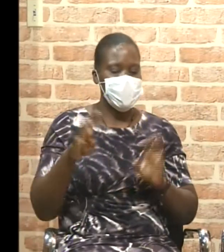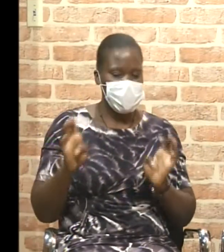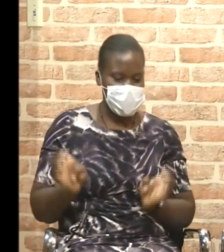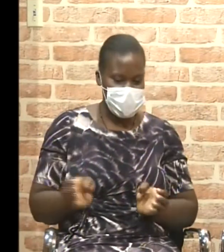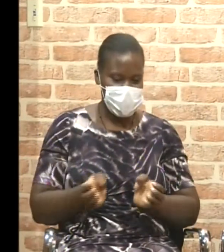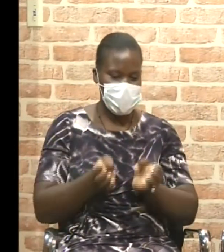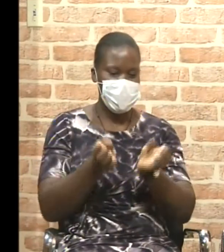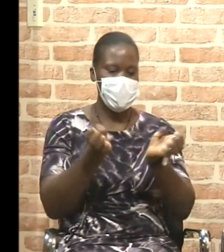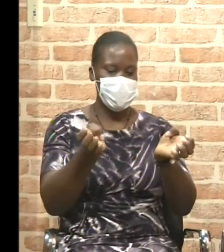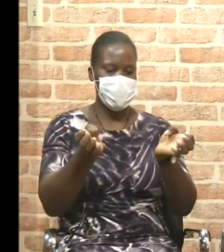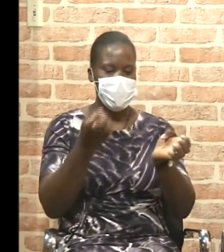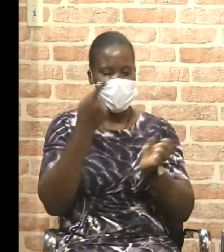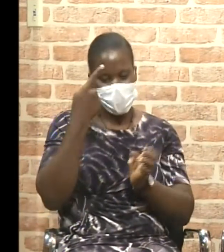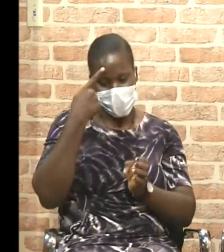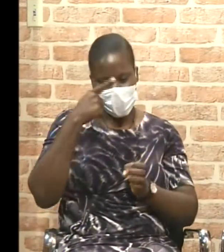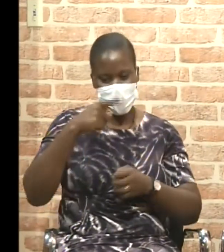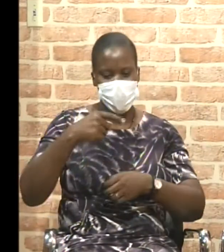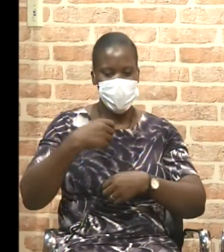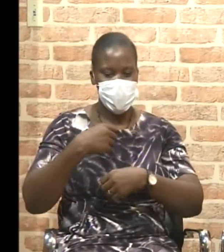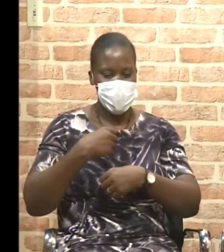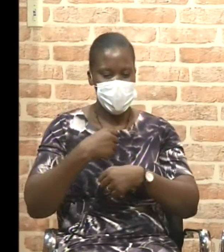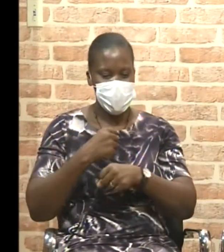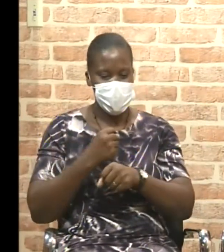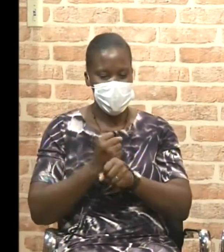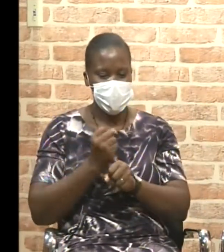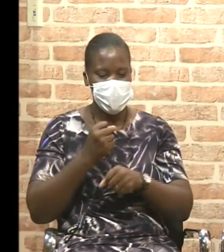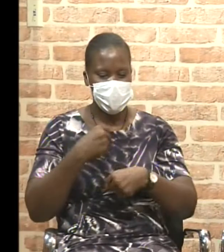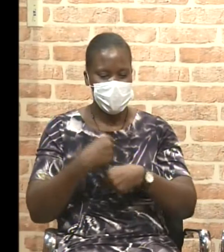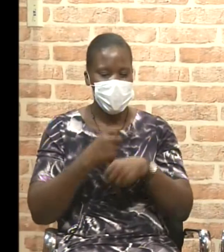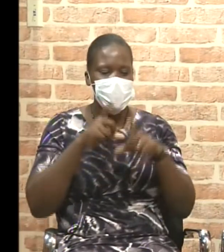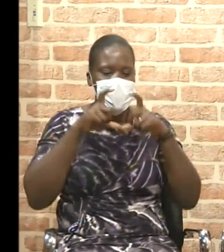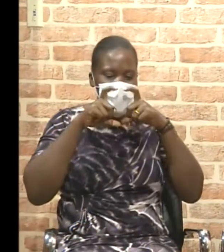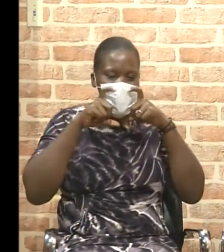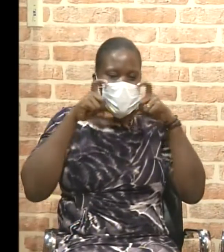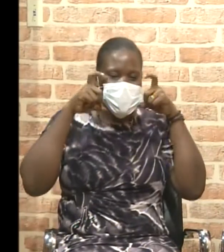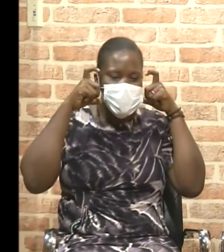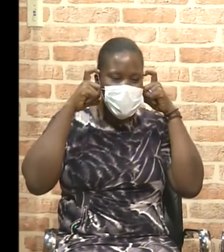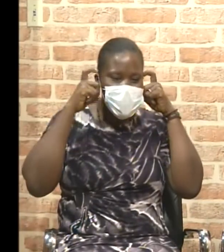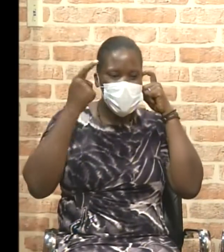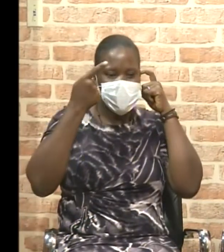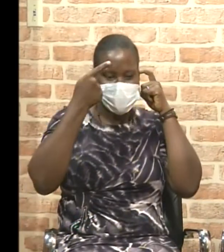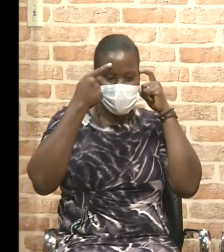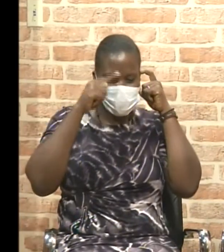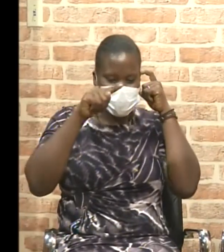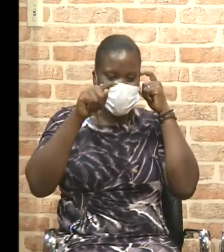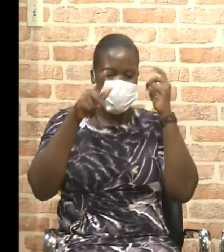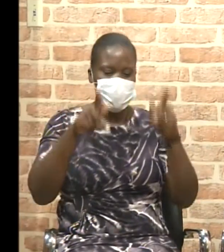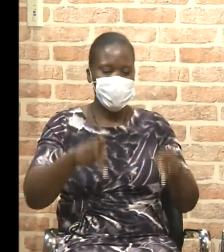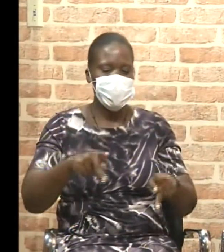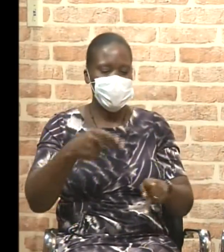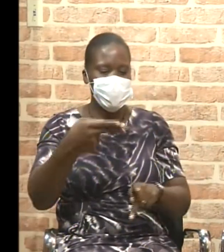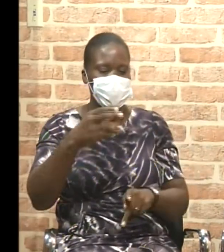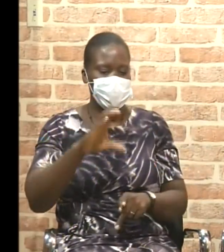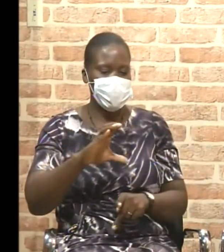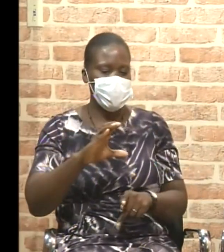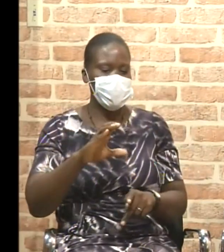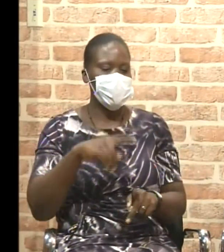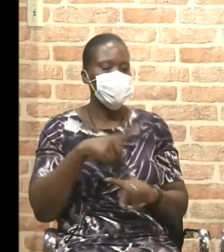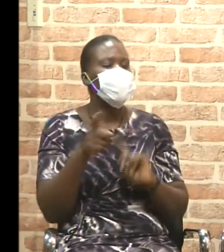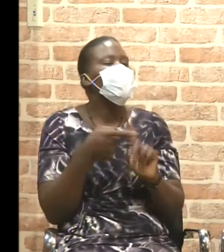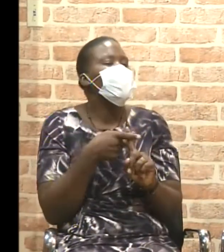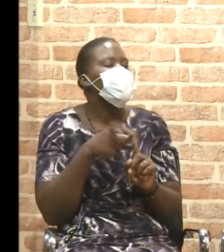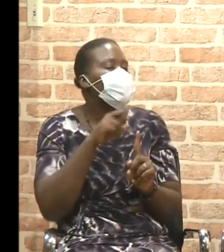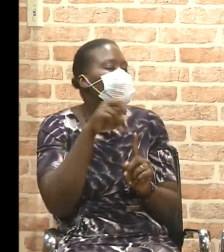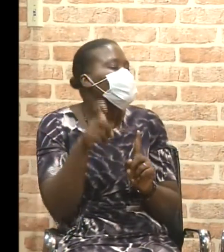pour nous au moins produire une quantité de masques qui adaptée avec les gens qui sont y compris interprètes. Qui est la produit là?